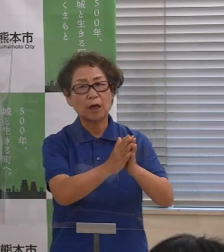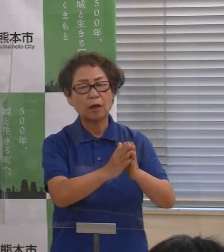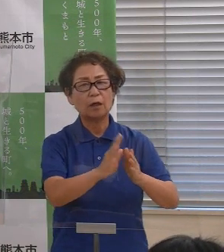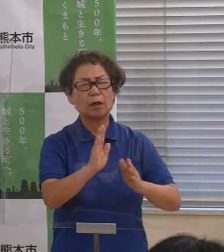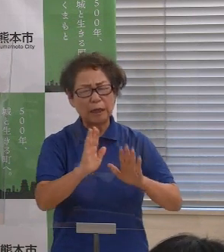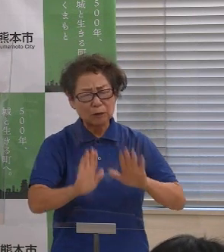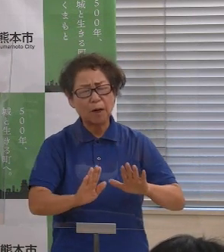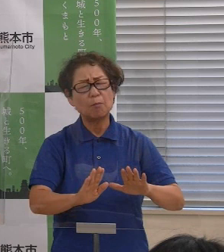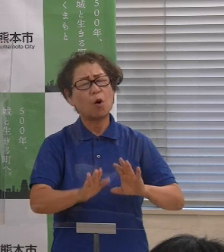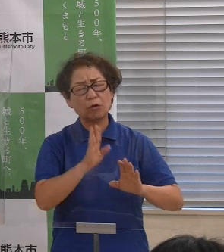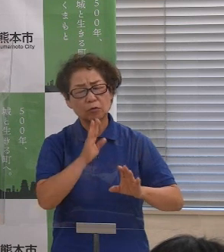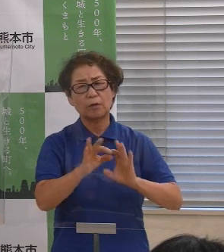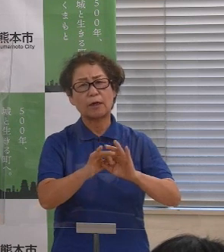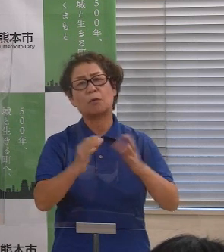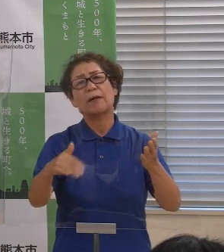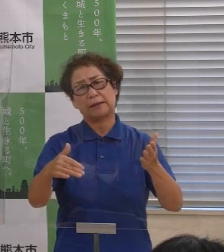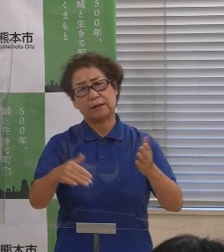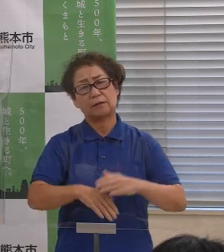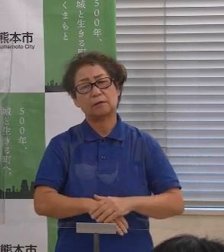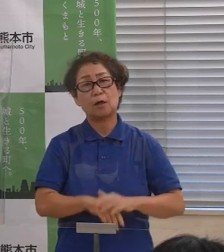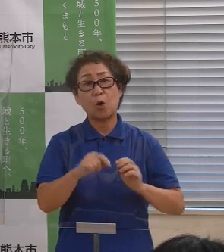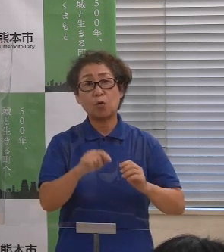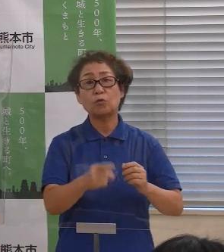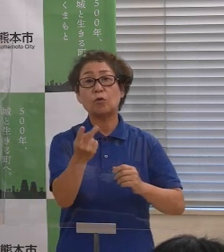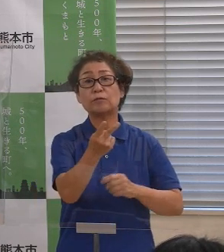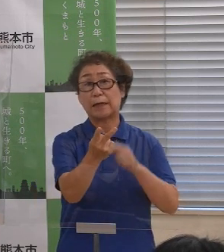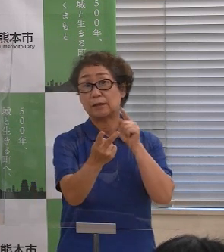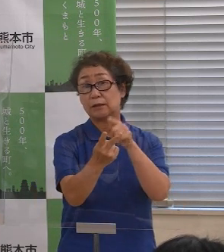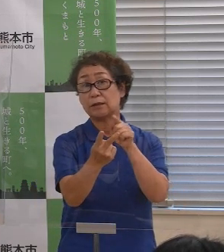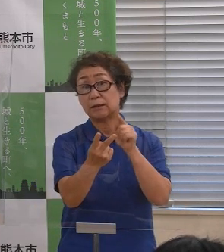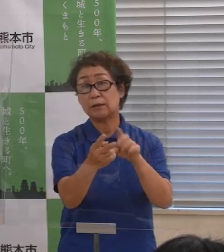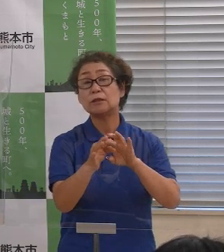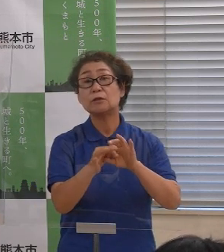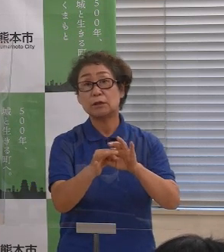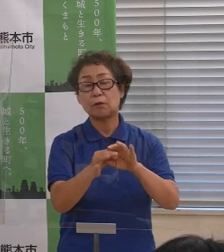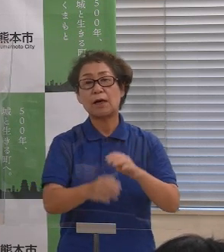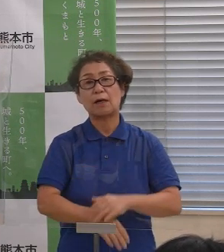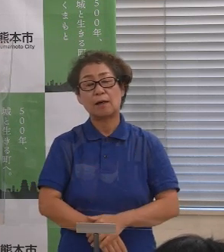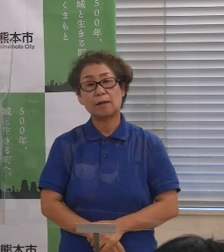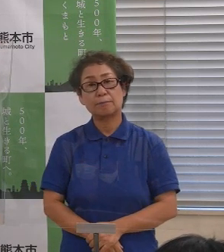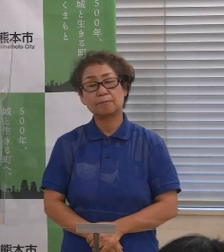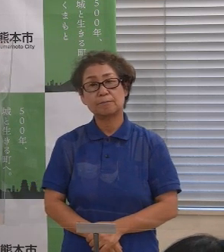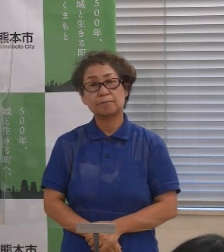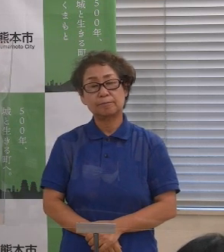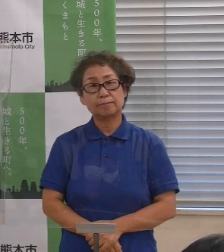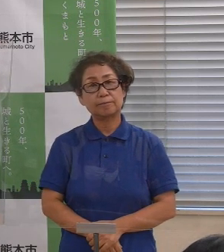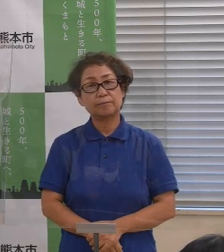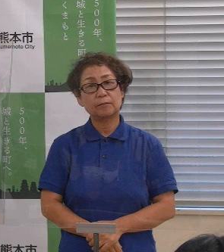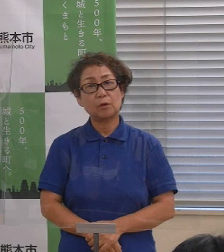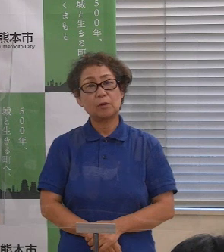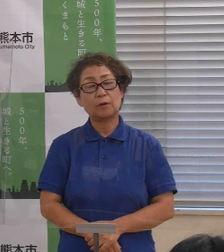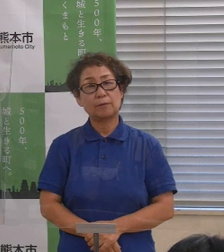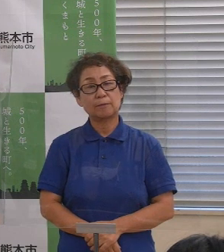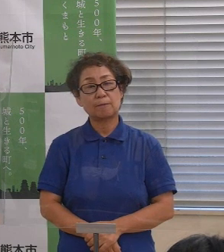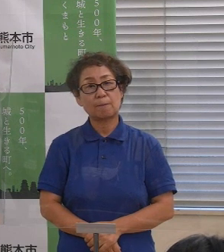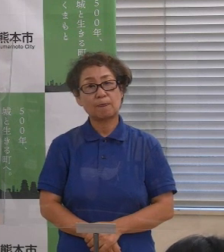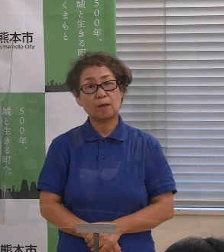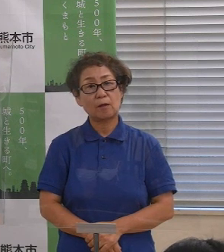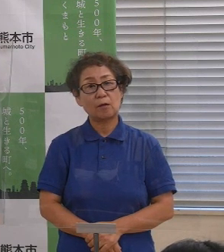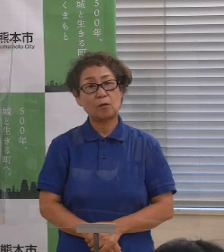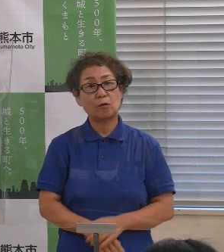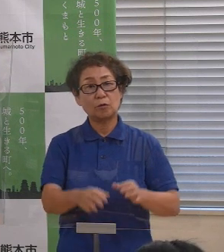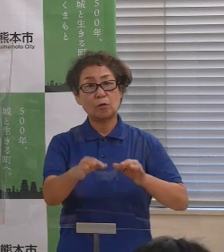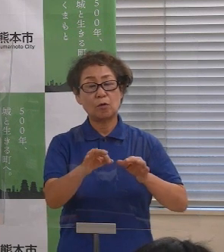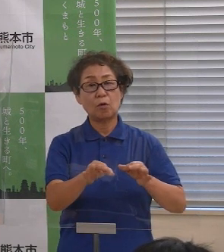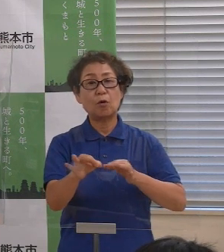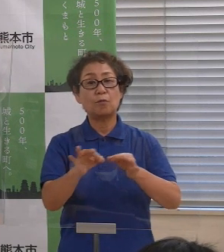ない状況であります。でこの方々につきましては、 この店舗